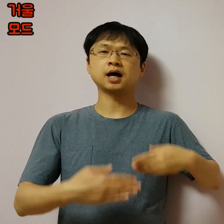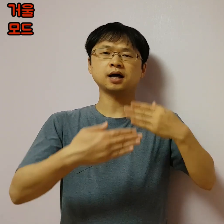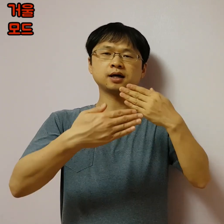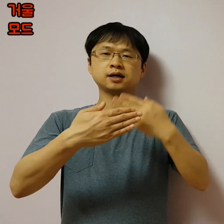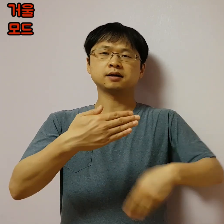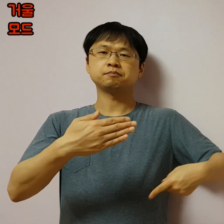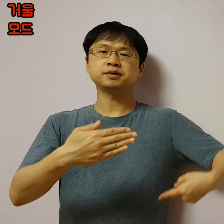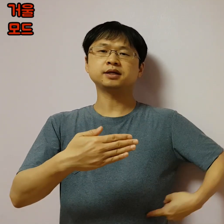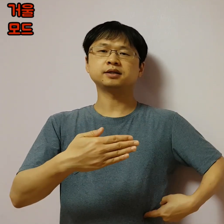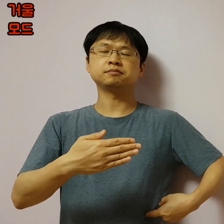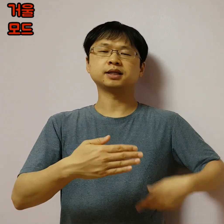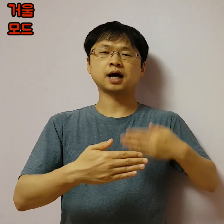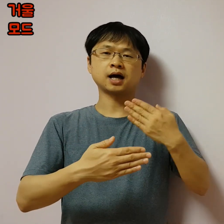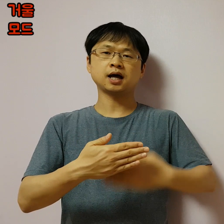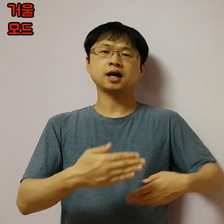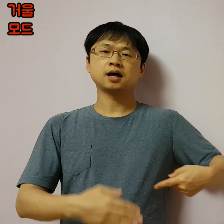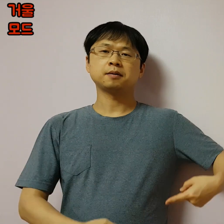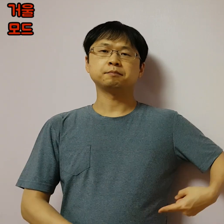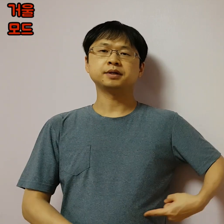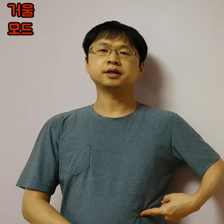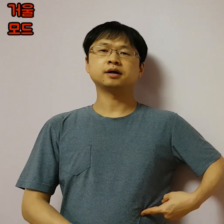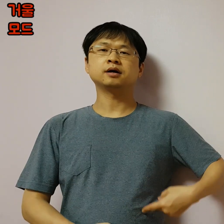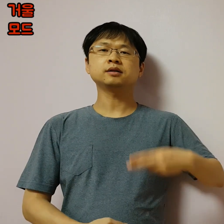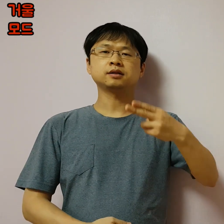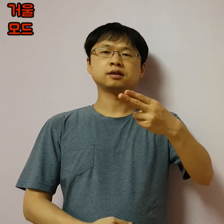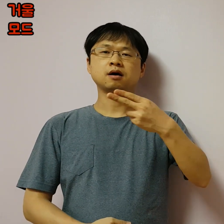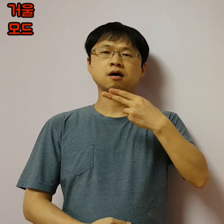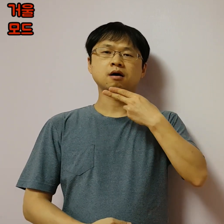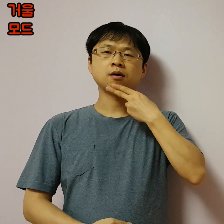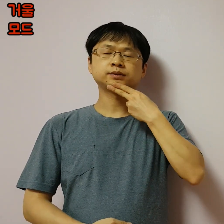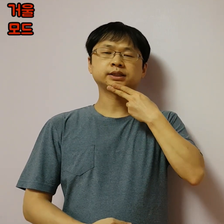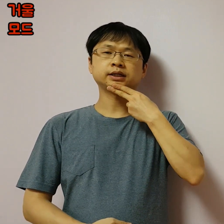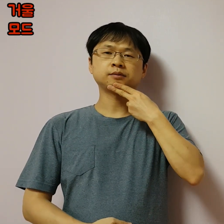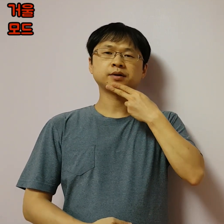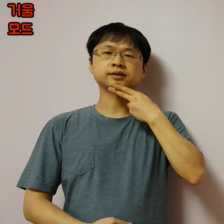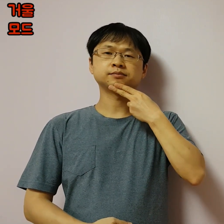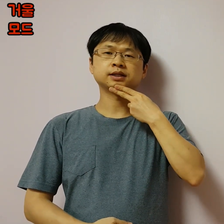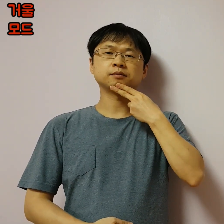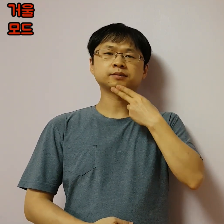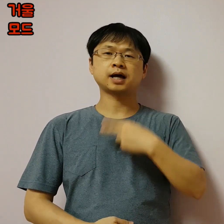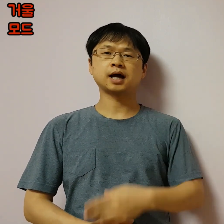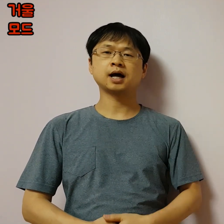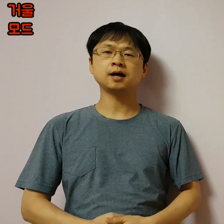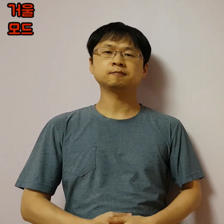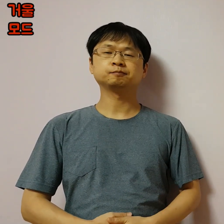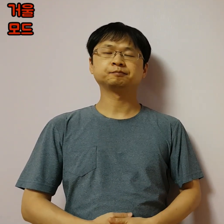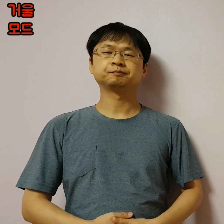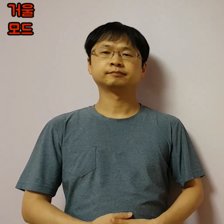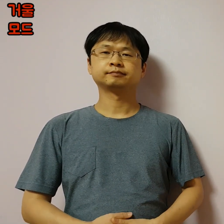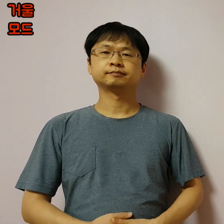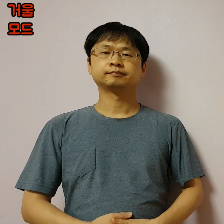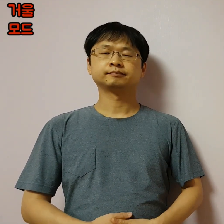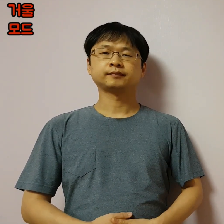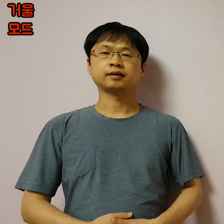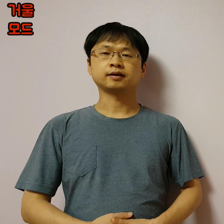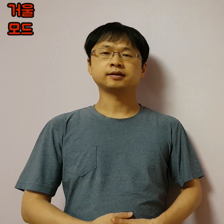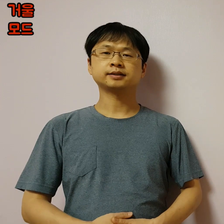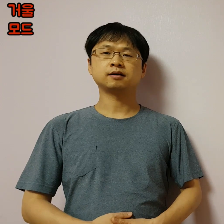찔러줍니다. 미련입니다. 미련 없이 배웠습니다. 없다. 네,